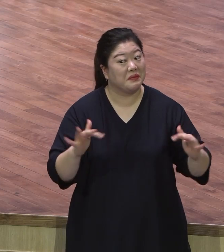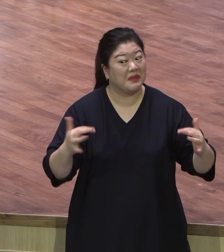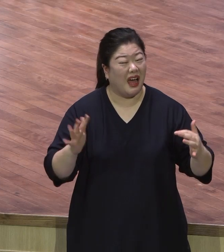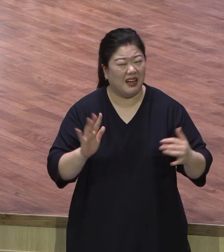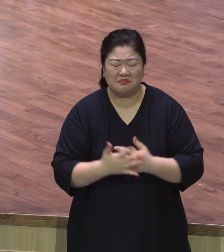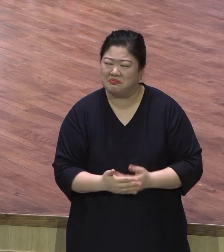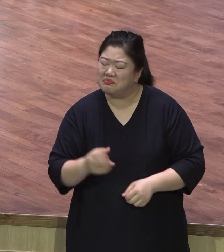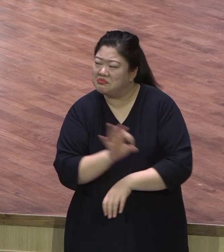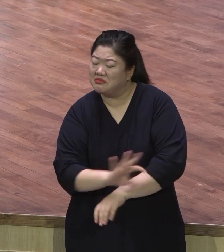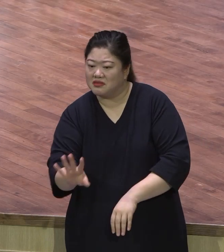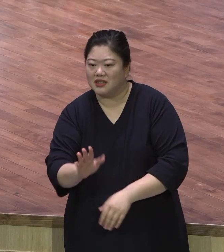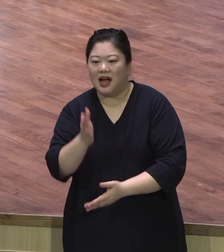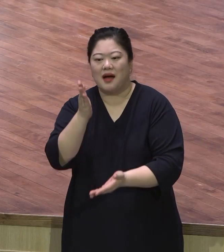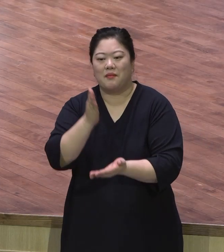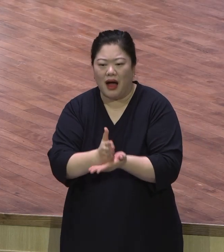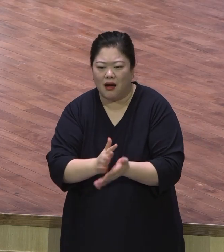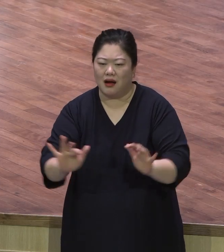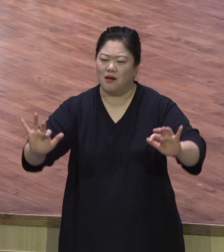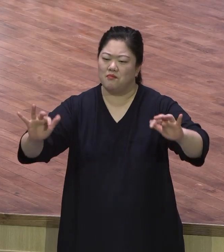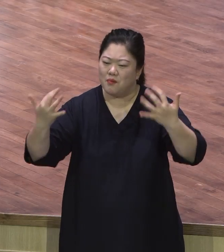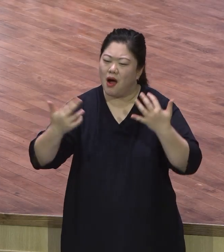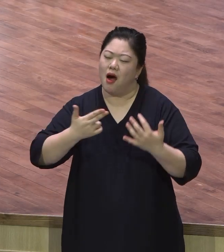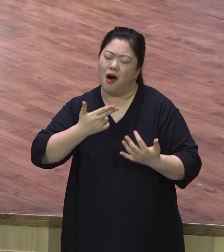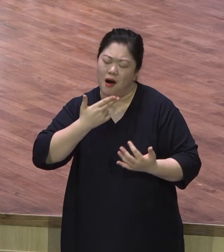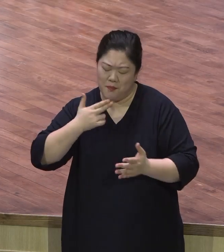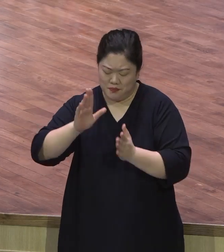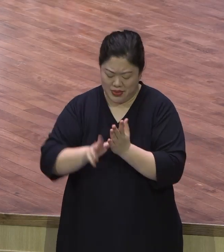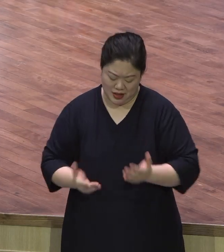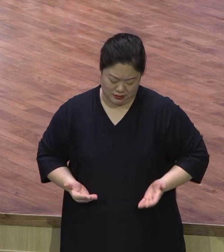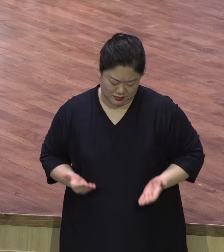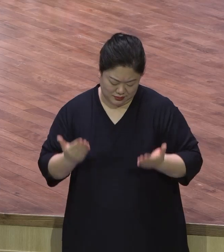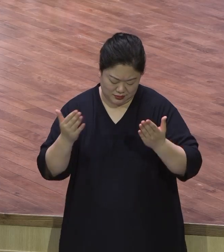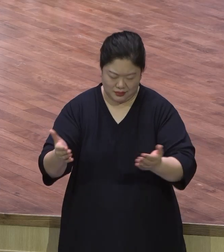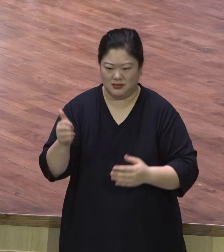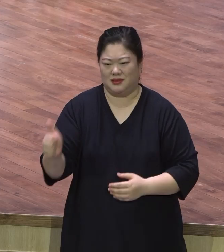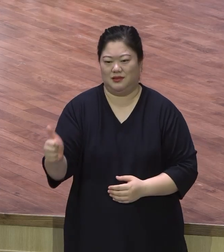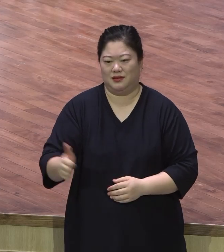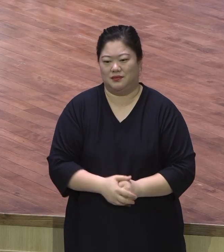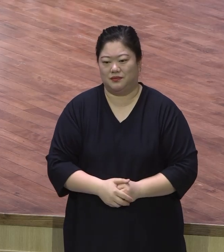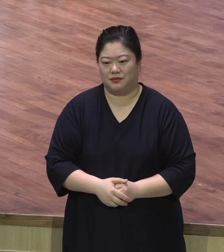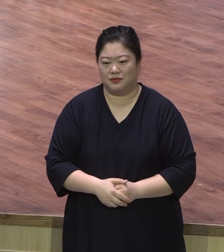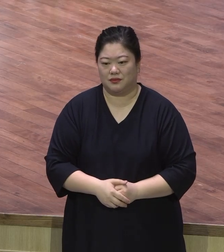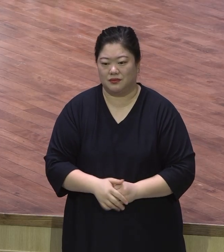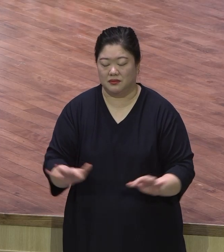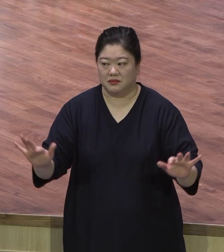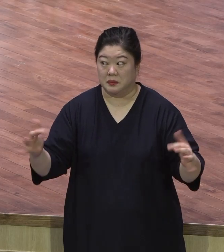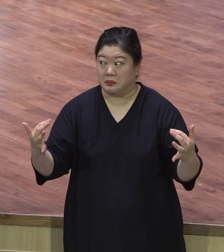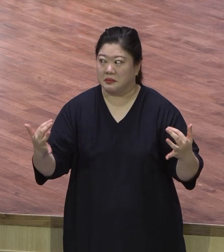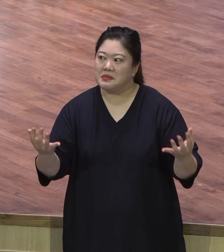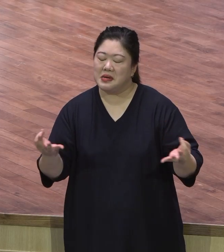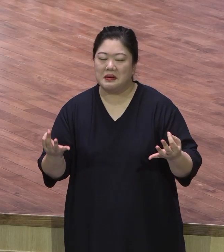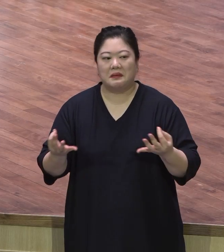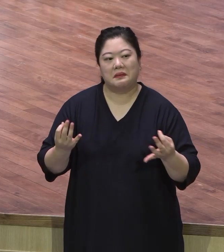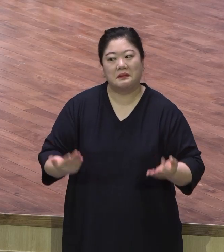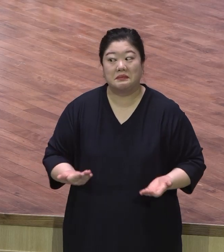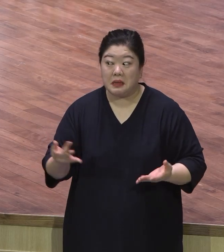아는 순간에 내 상급이 날아가는데 그런 느낌으로 돼요.